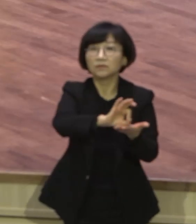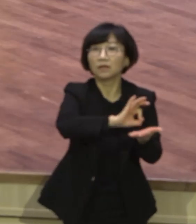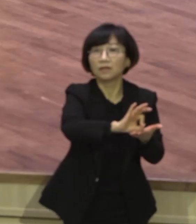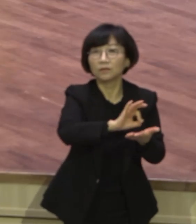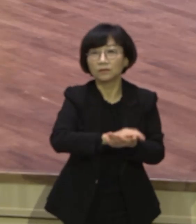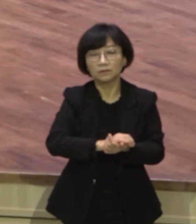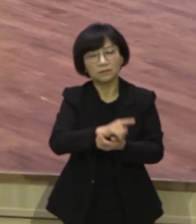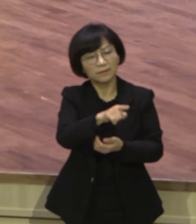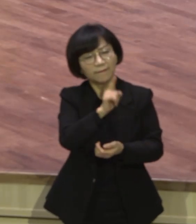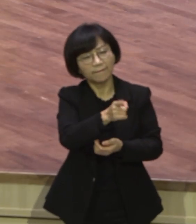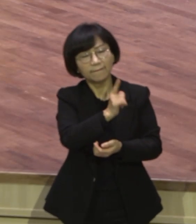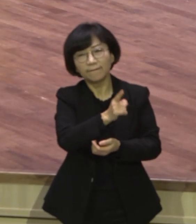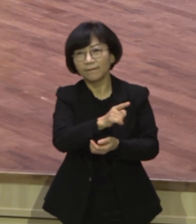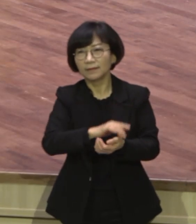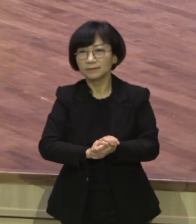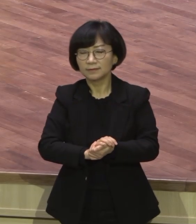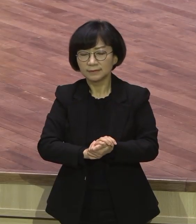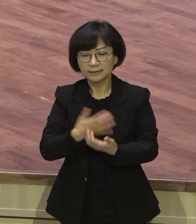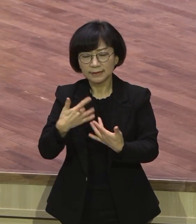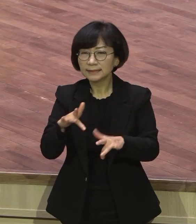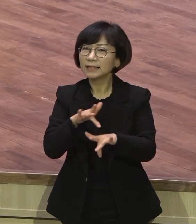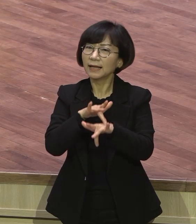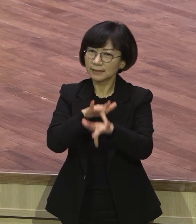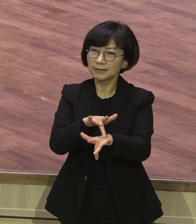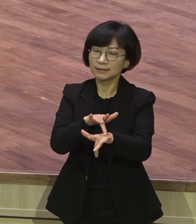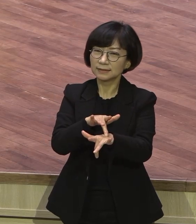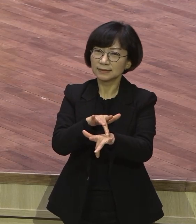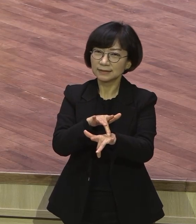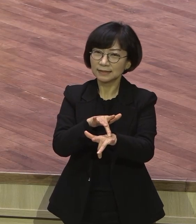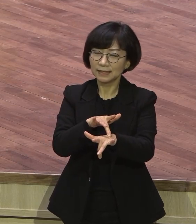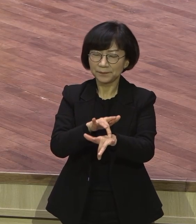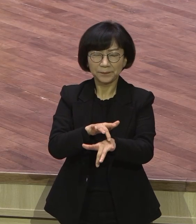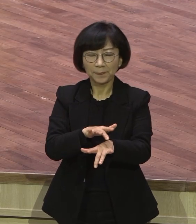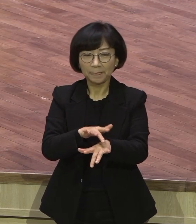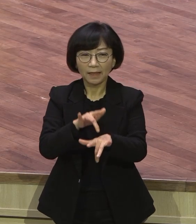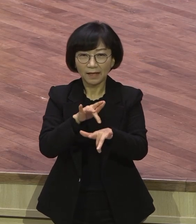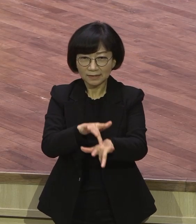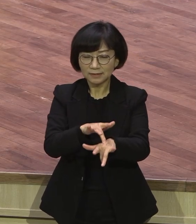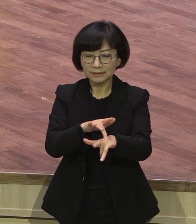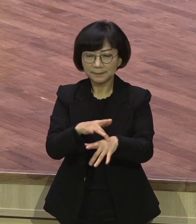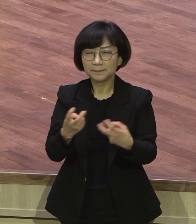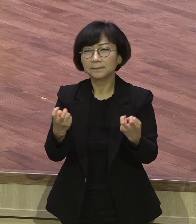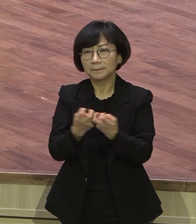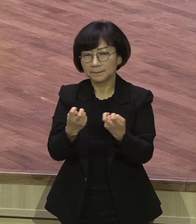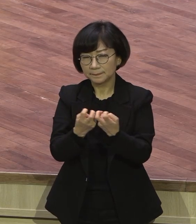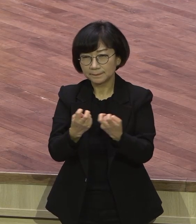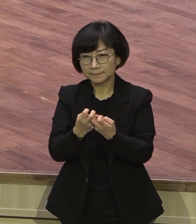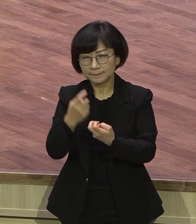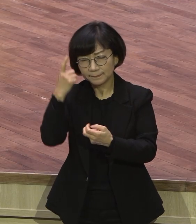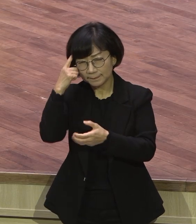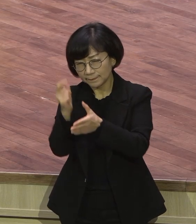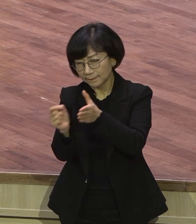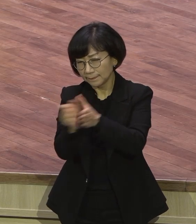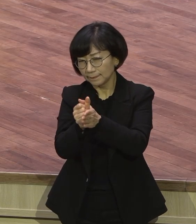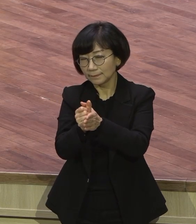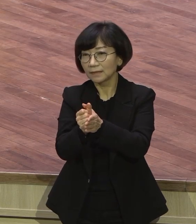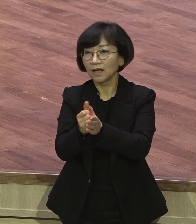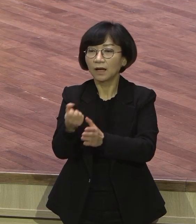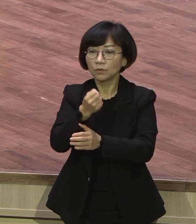욕하는 용어로 만들어놔 사단이 말이죠. 견해한 전략이에요. 이 사단